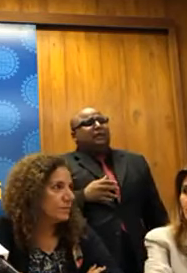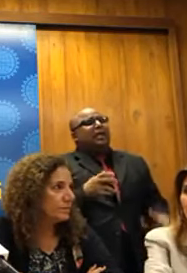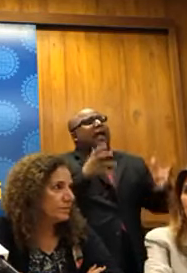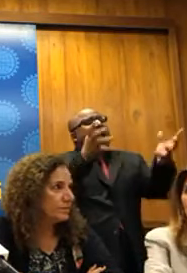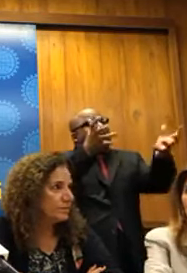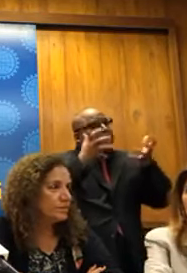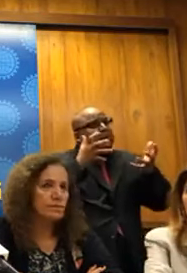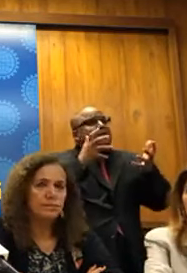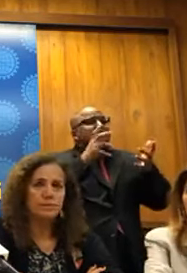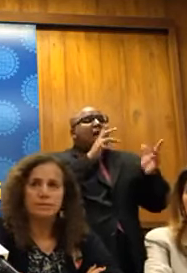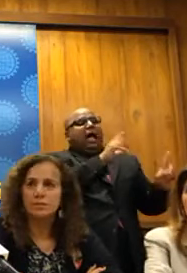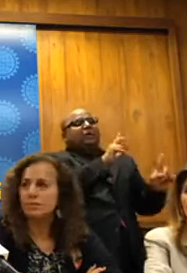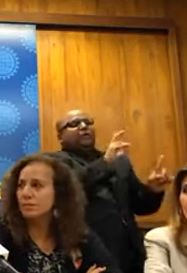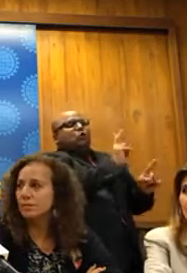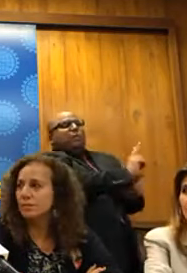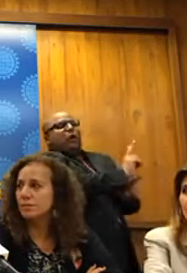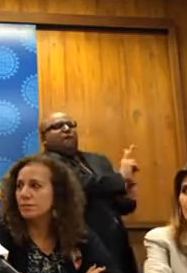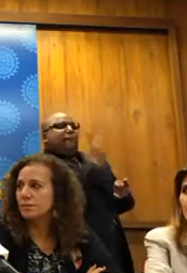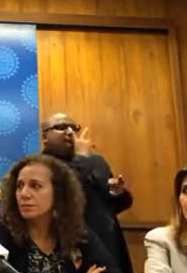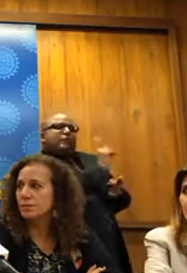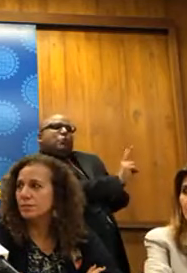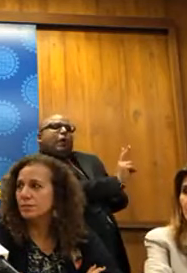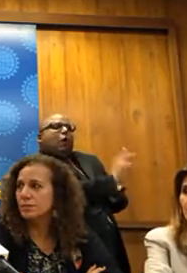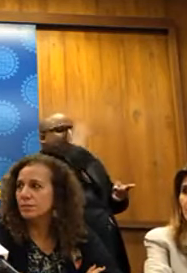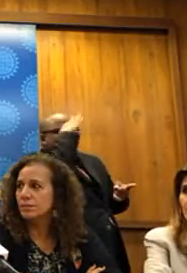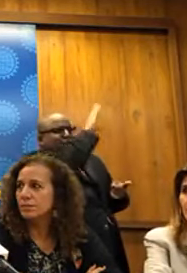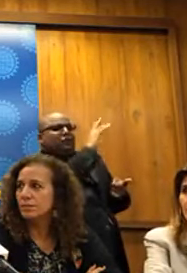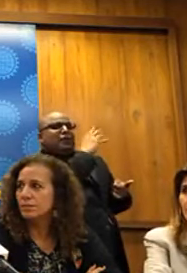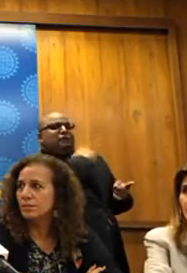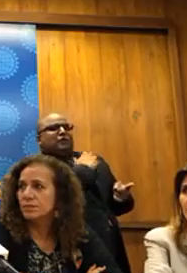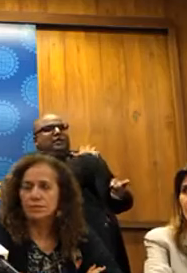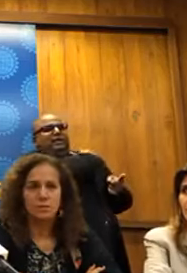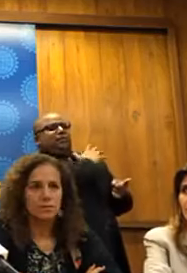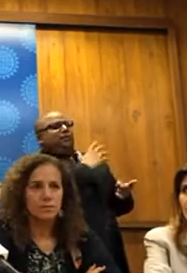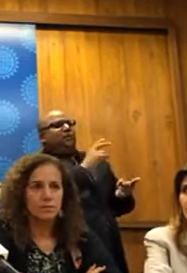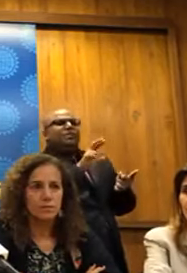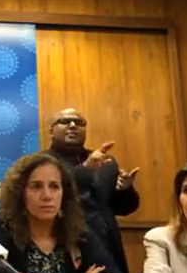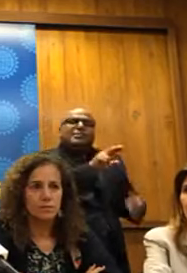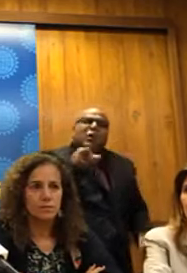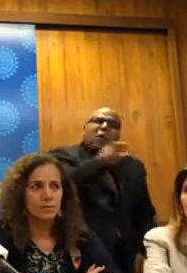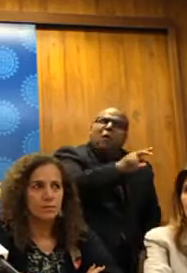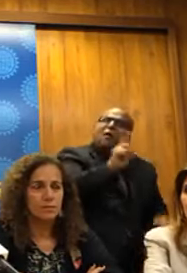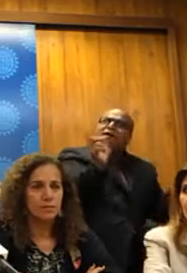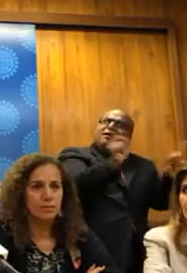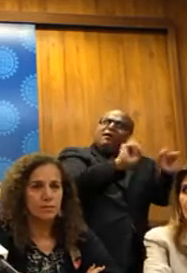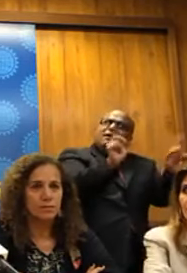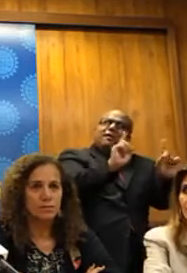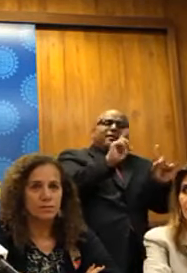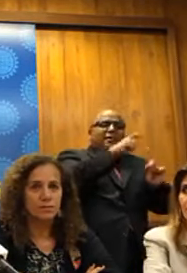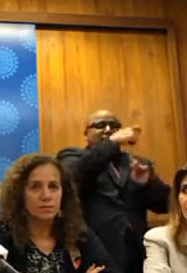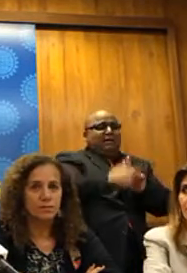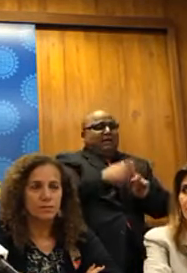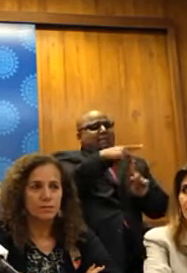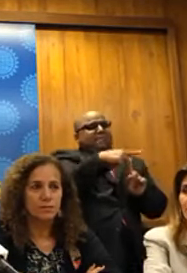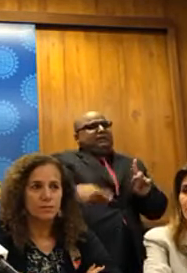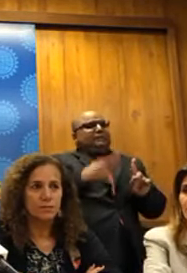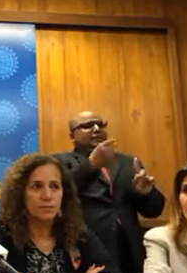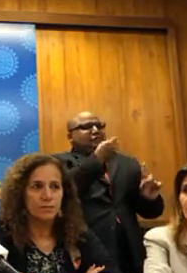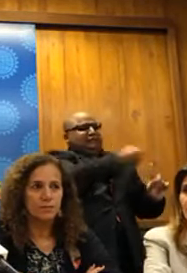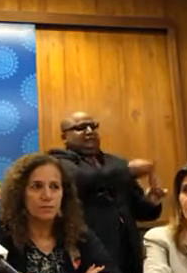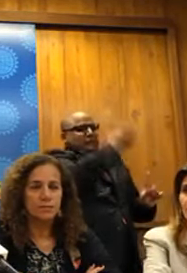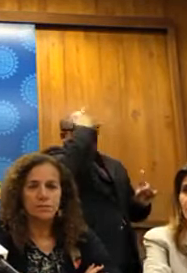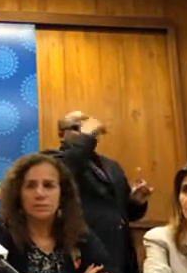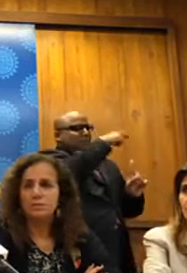ele, a gente cuida dele, para ele não voltar. Só que não é assim que funciona quando você dá uma caneta de presidente para uma